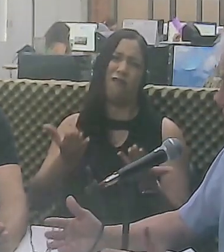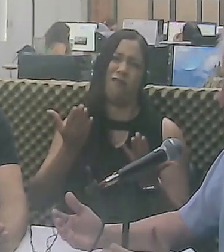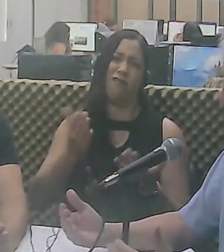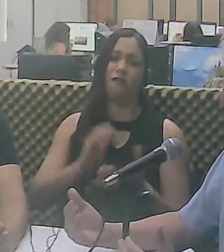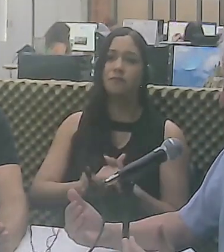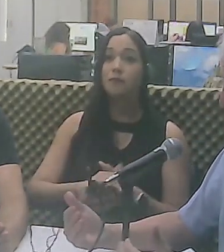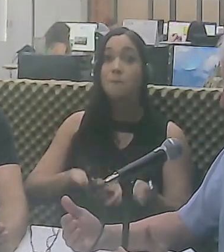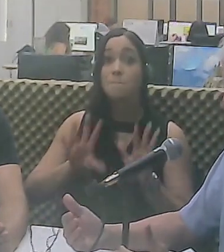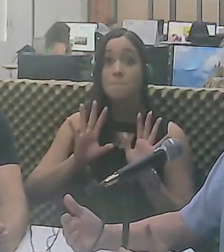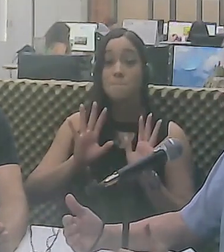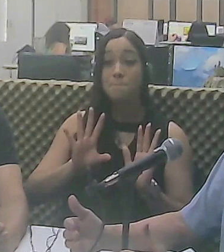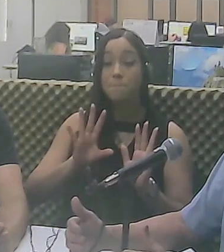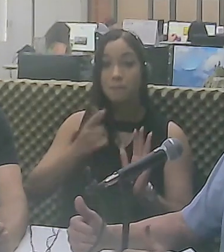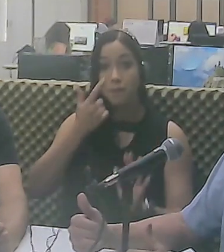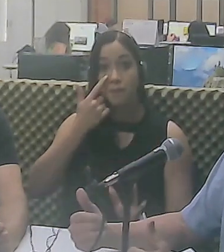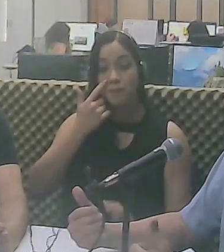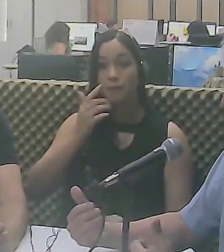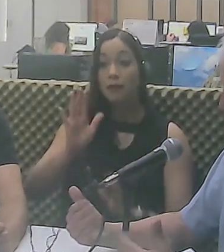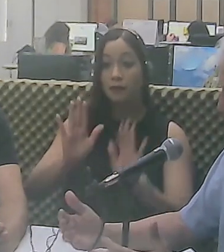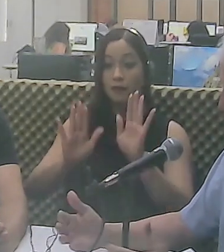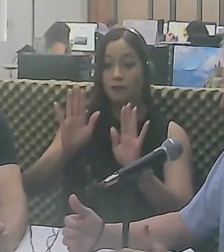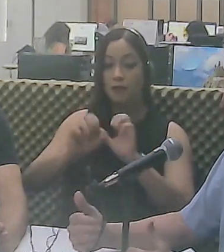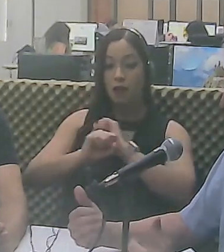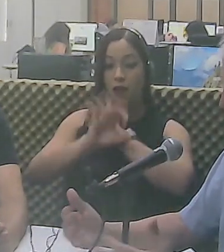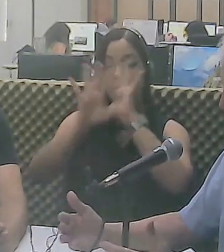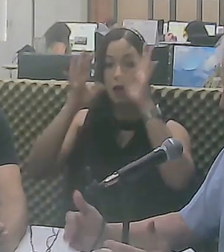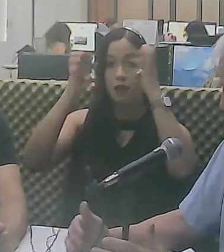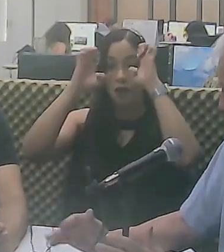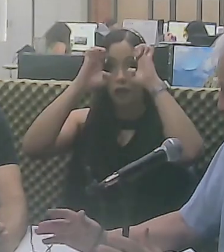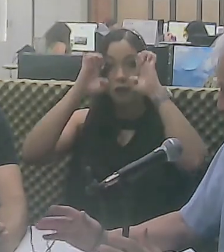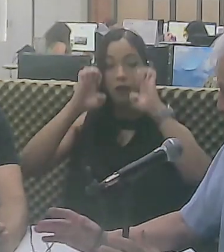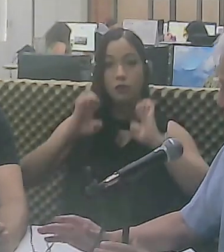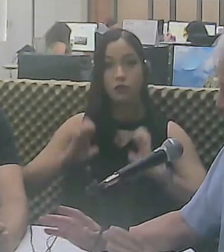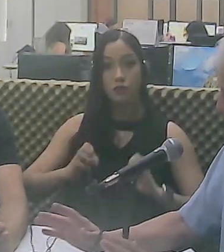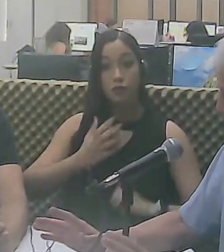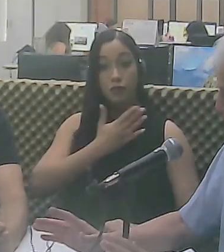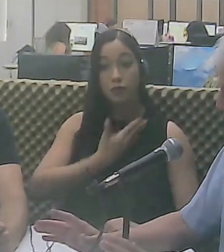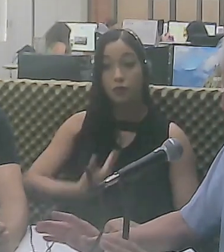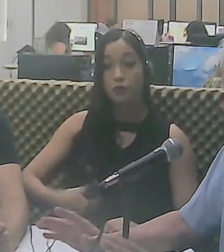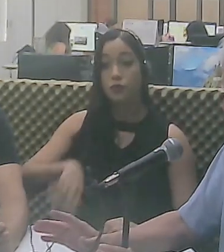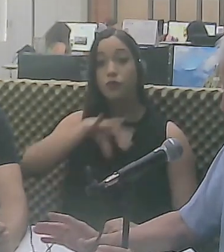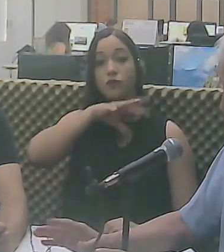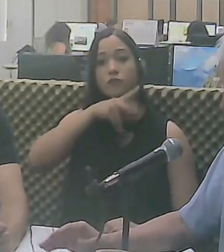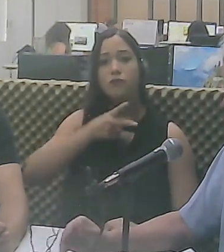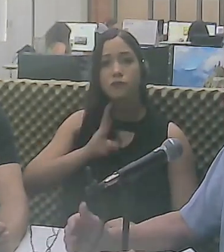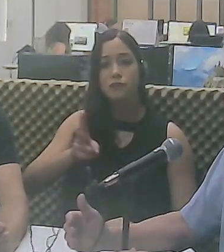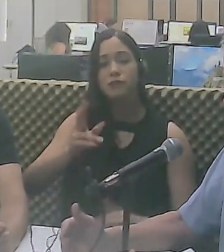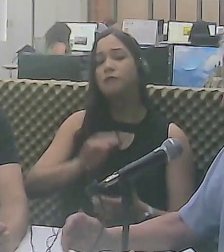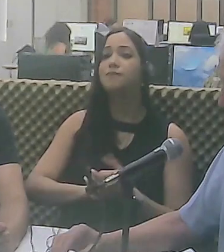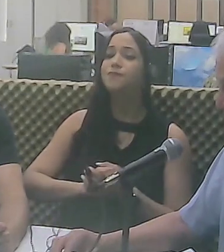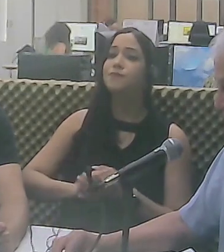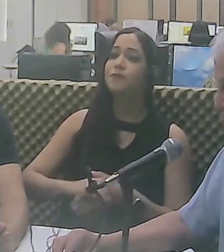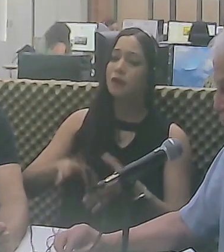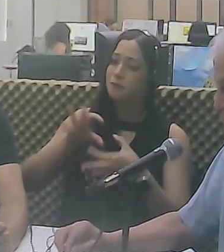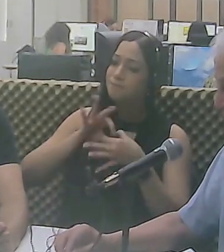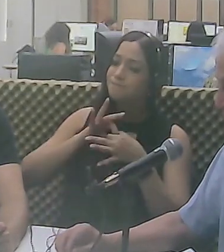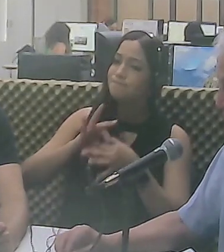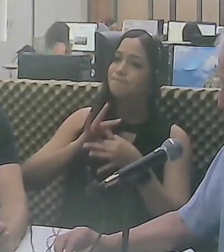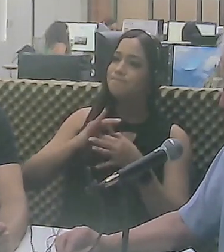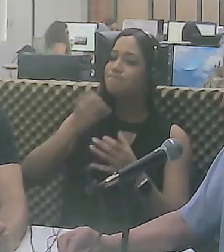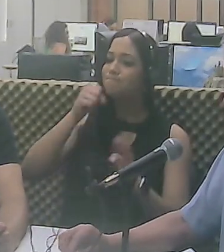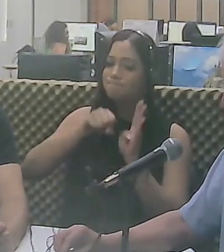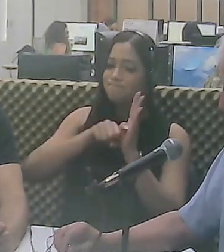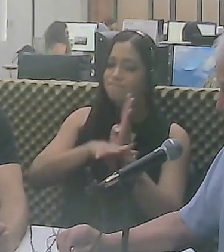uma uma licitação Clara transparente Como o governo sempre fez na sua vida e essa parceria trouxe